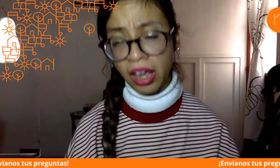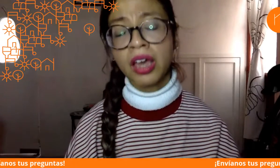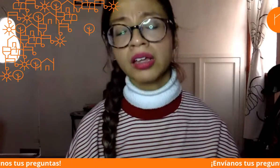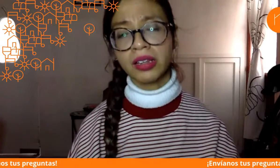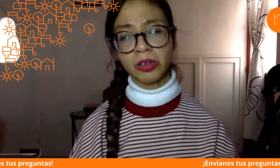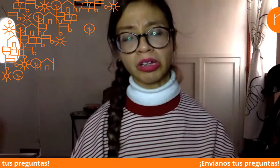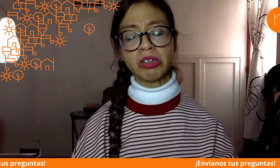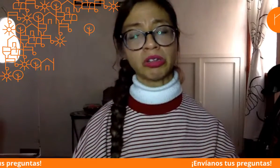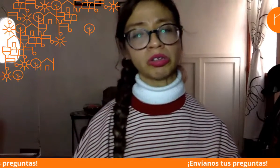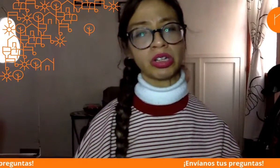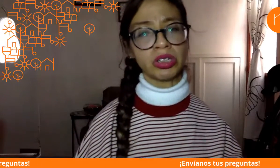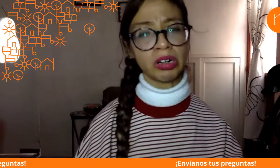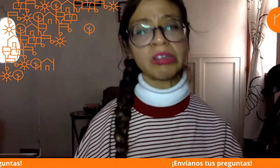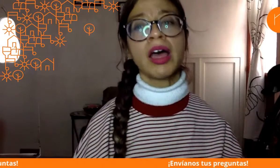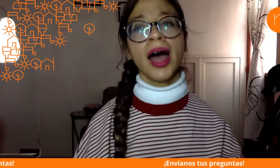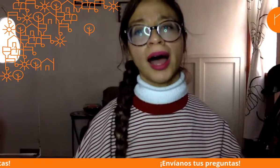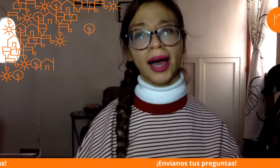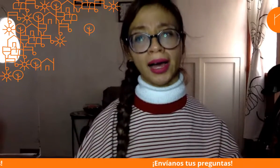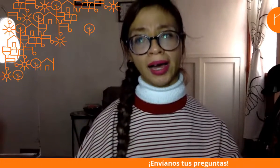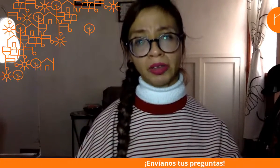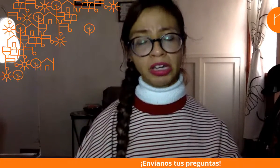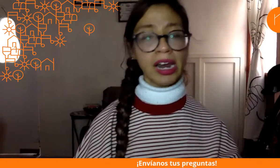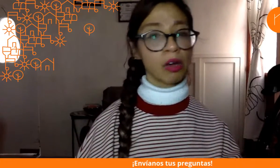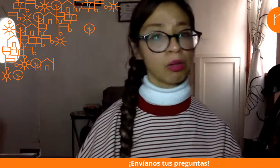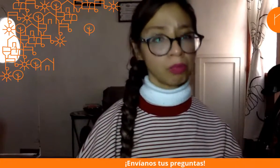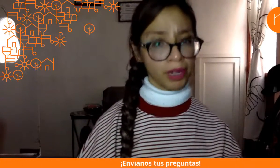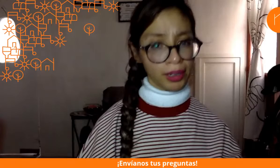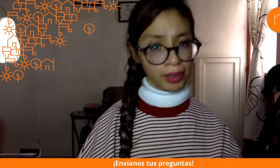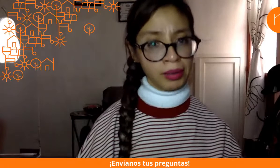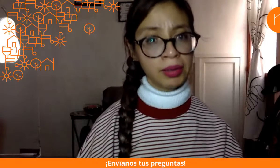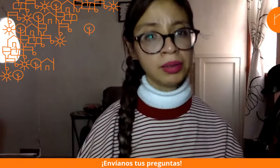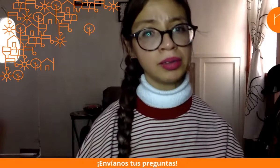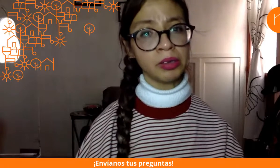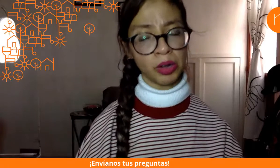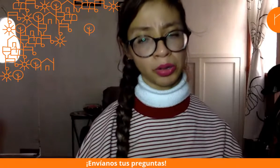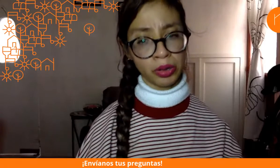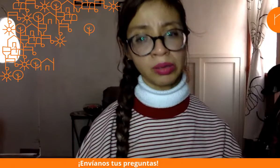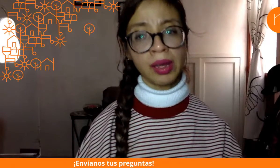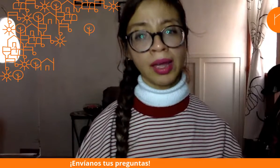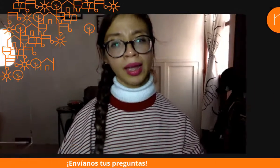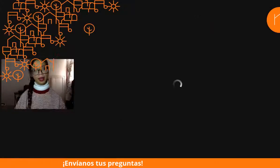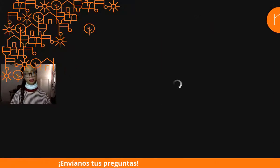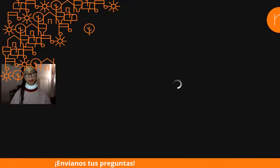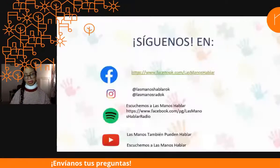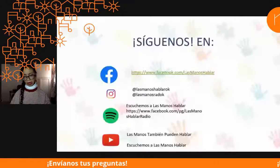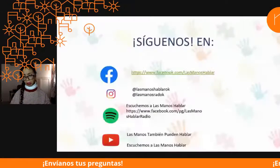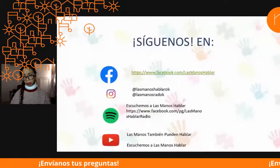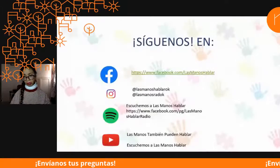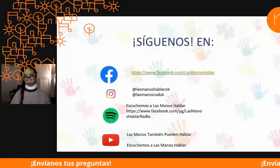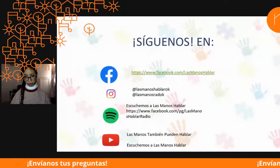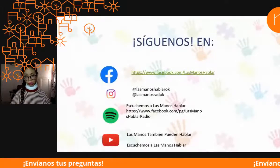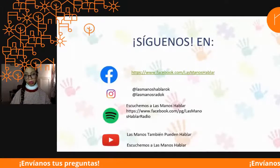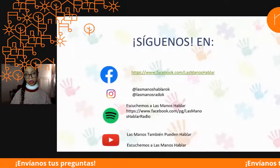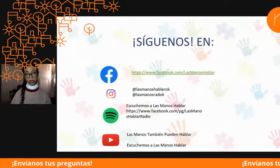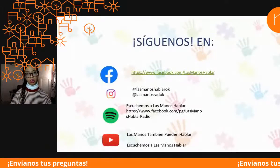de todos nosotros a toda la comunidad de sordos En México, pues